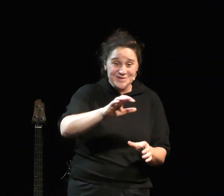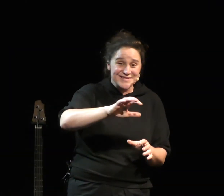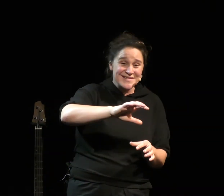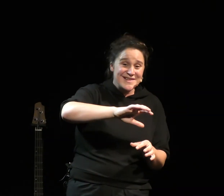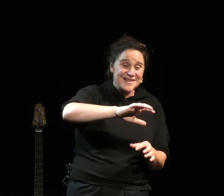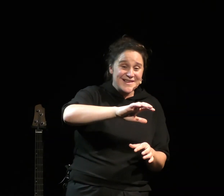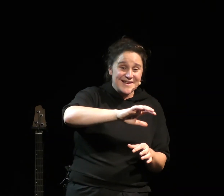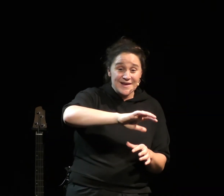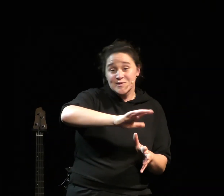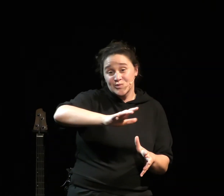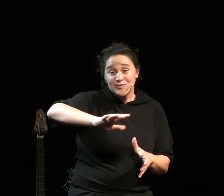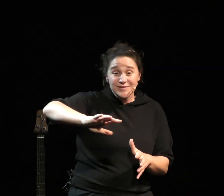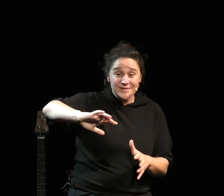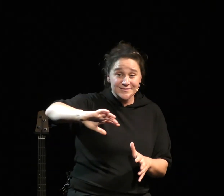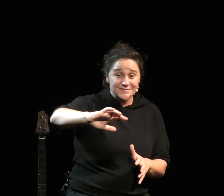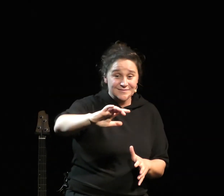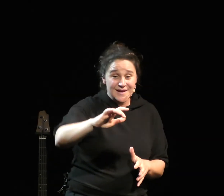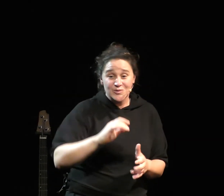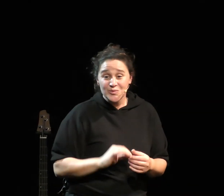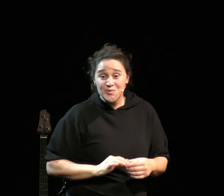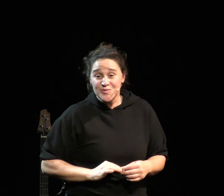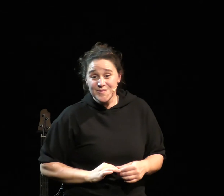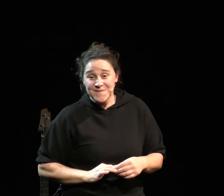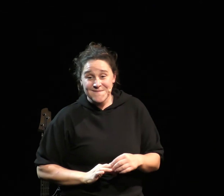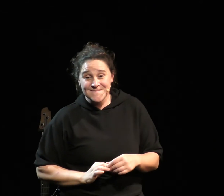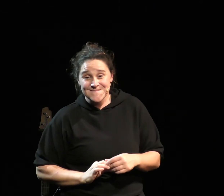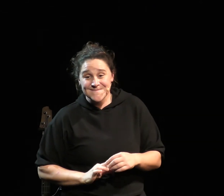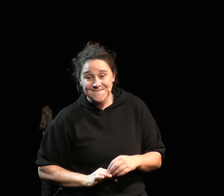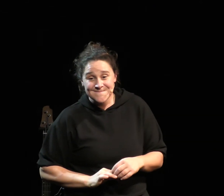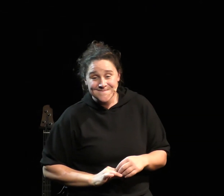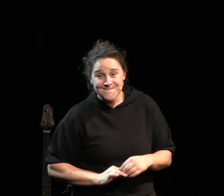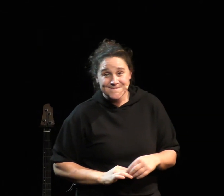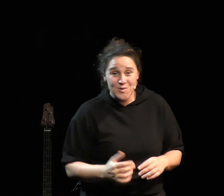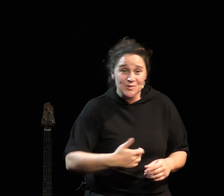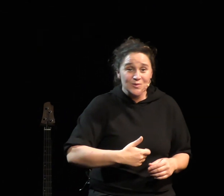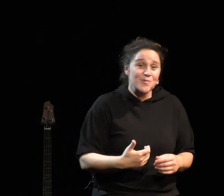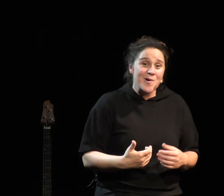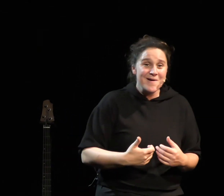Juste un souffle à ton cou. Morceau de moi.